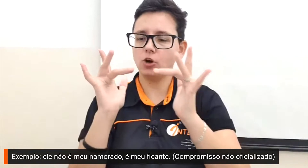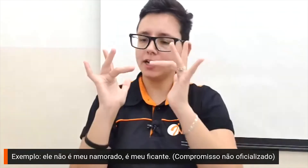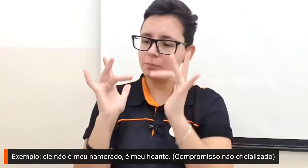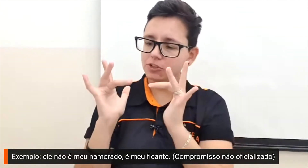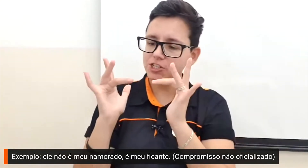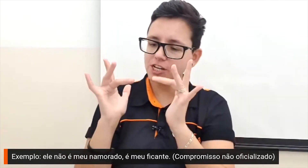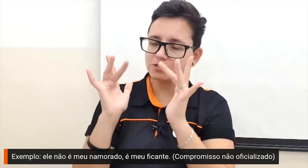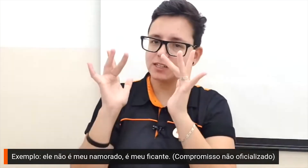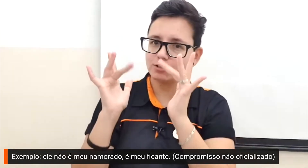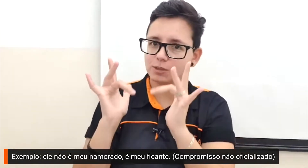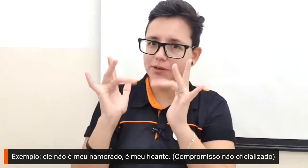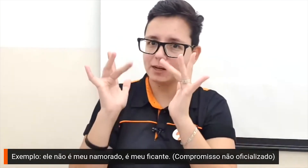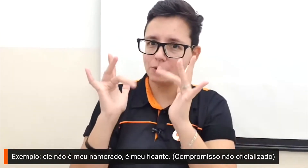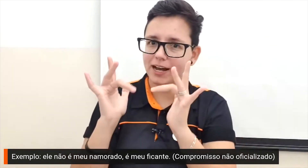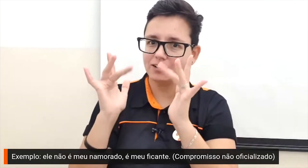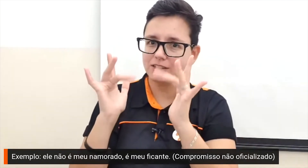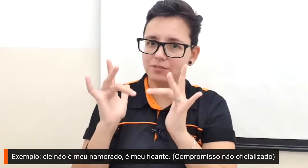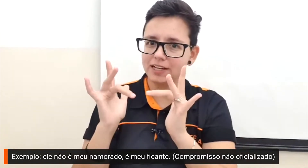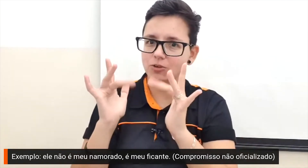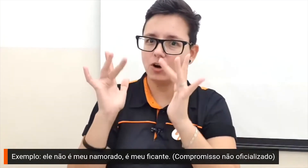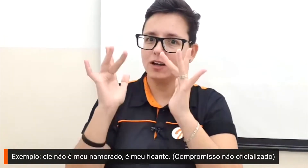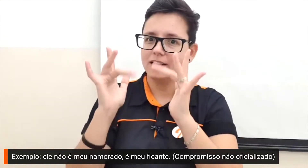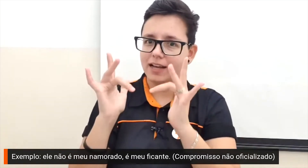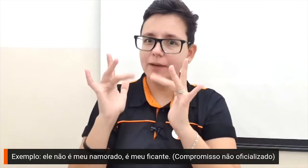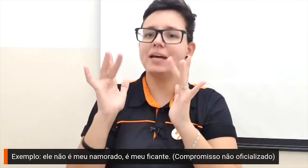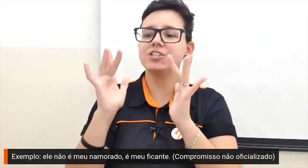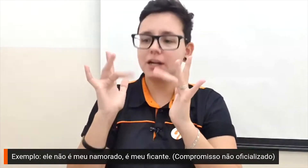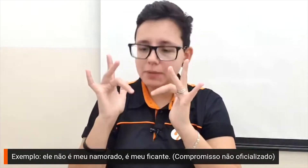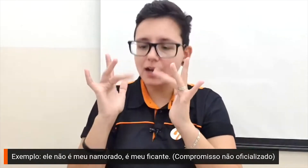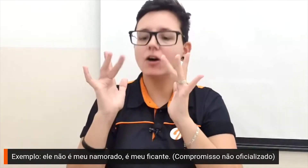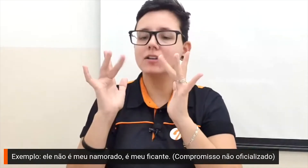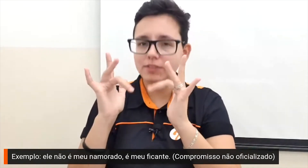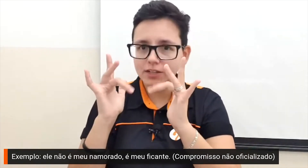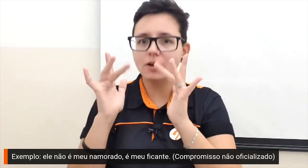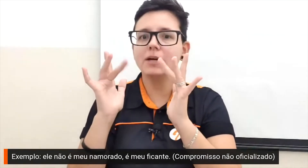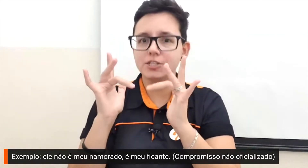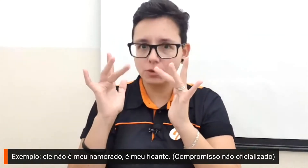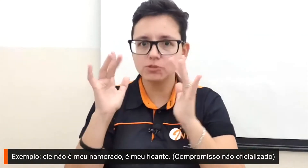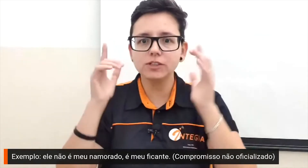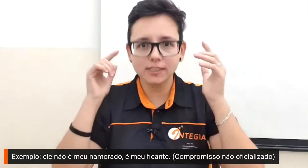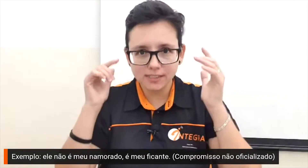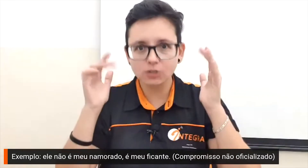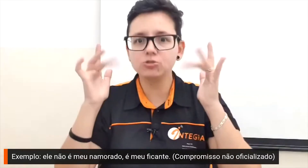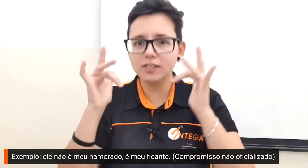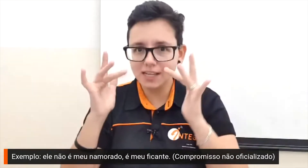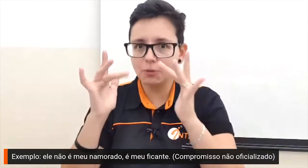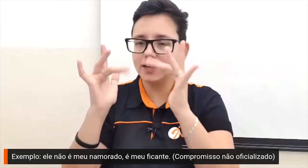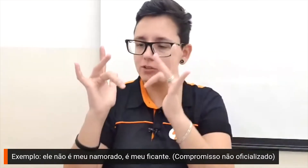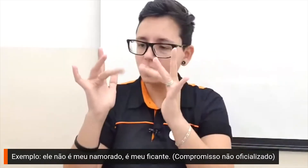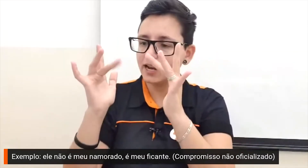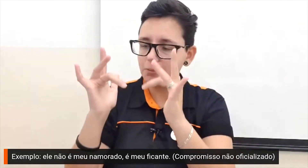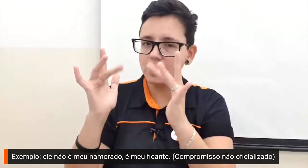que bonitinho o sinal de namorado, tá vendo? Ó, mexe a cabeça, ó, tá vendo? Ó, como se fosse assim, os dois namorando, ó,